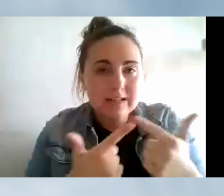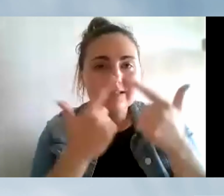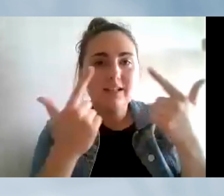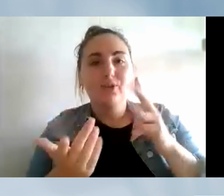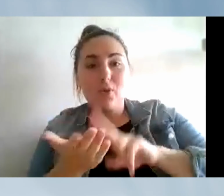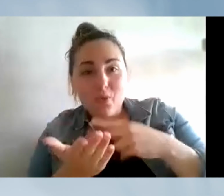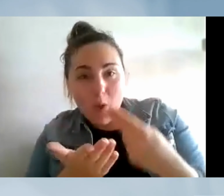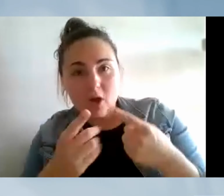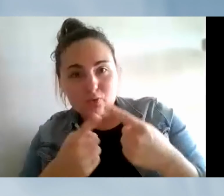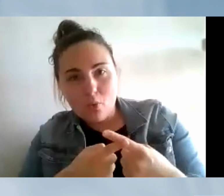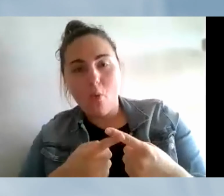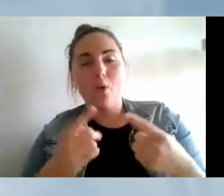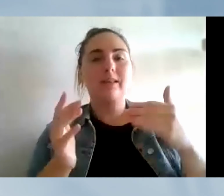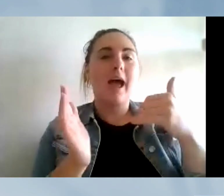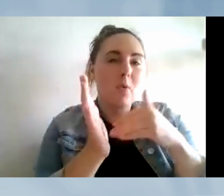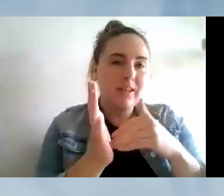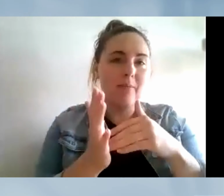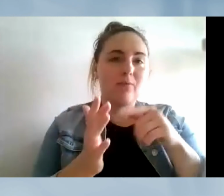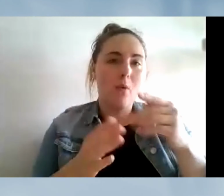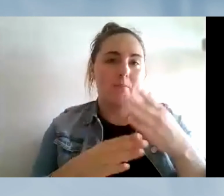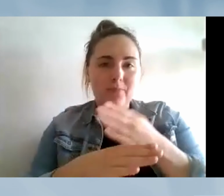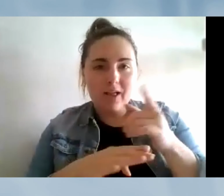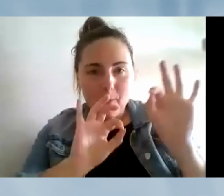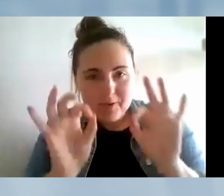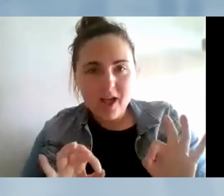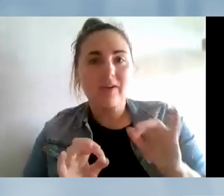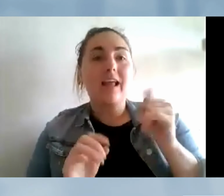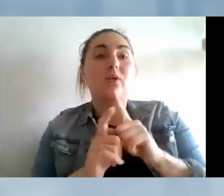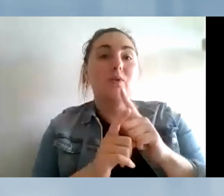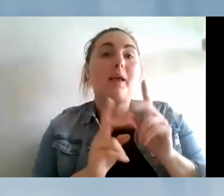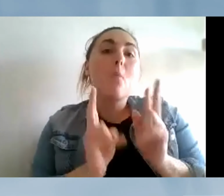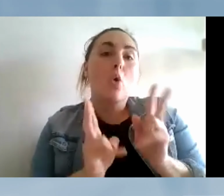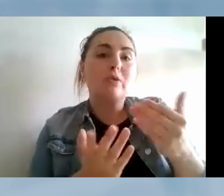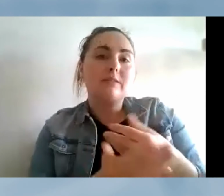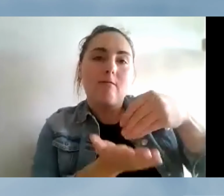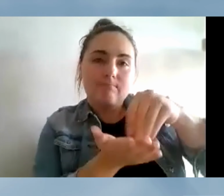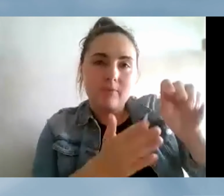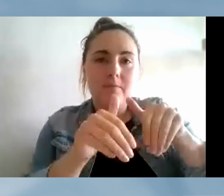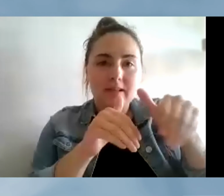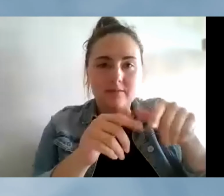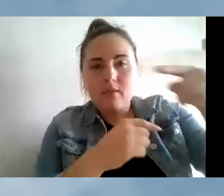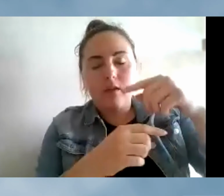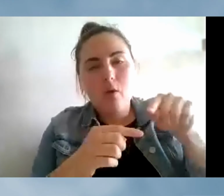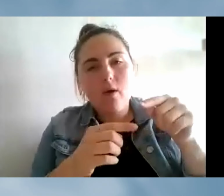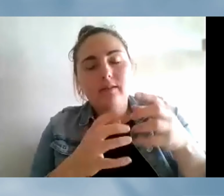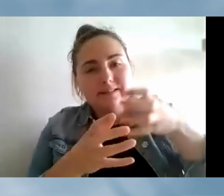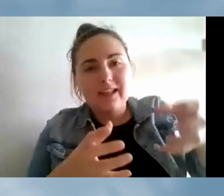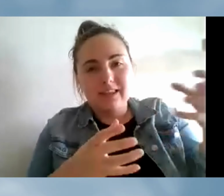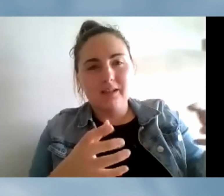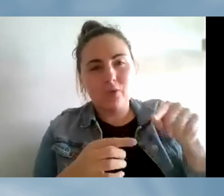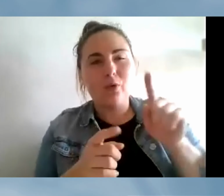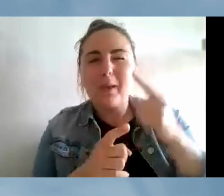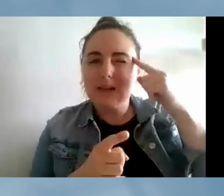pa rabim veliko časa, da jim razložim, da obstajajo tolmači, da jaz ga potrebujem, da je treba prej zagotoviti tolmača, da je